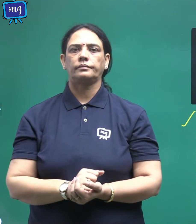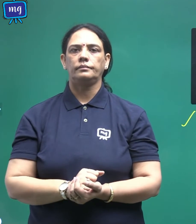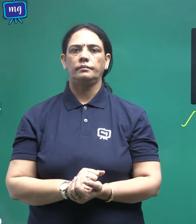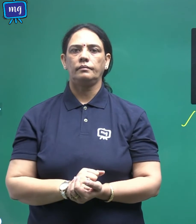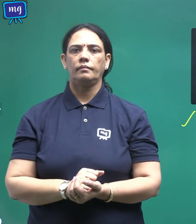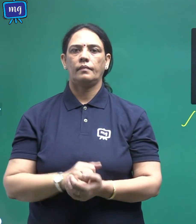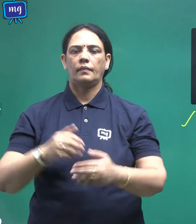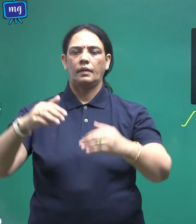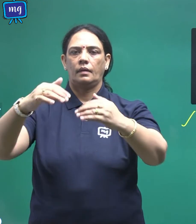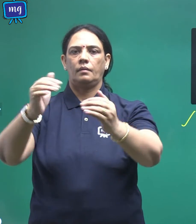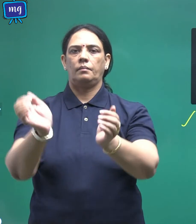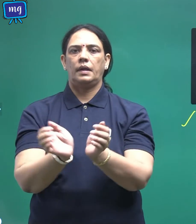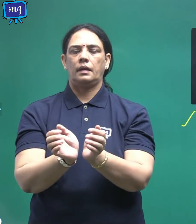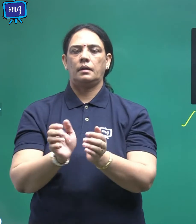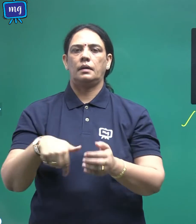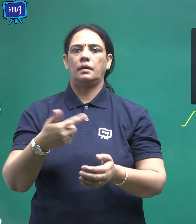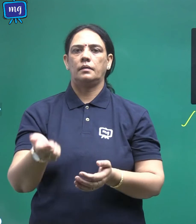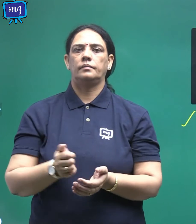बेलन की